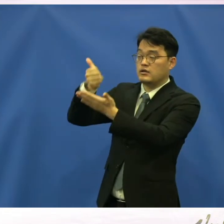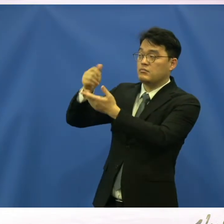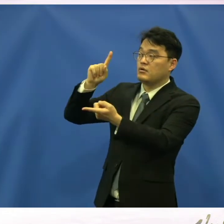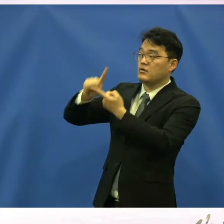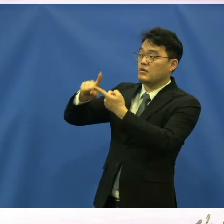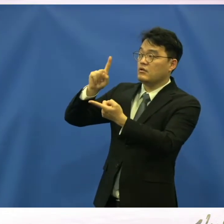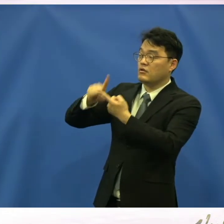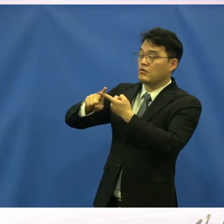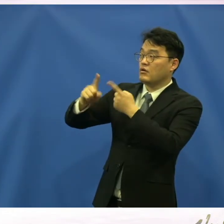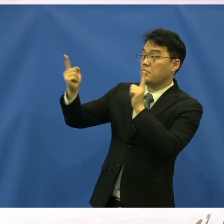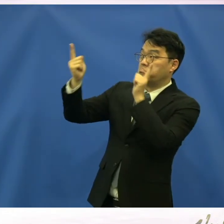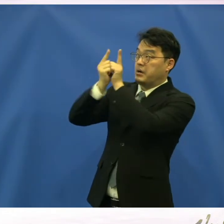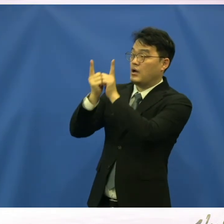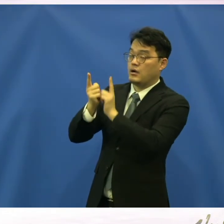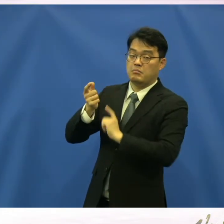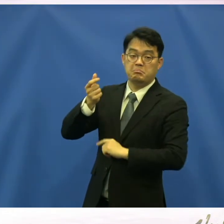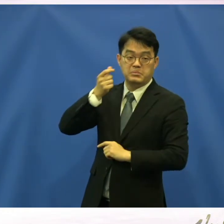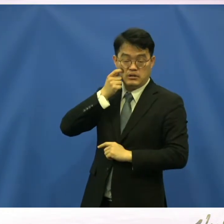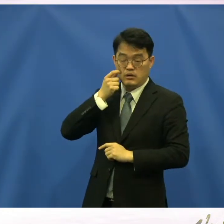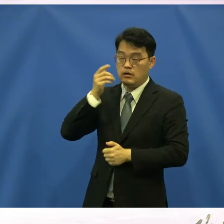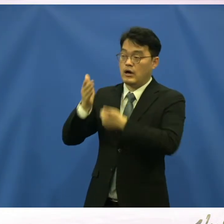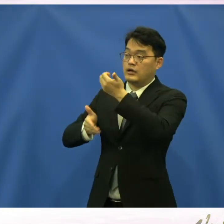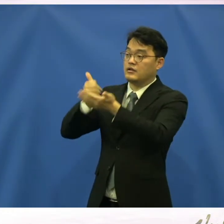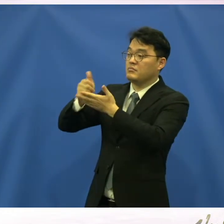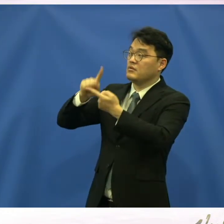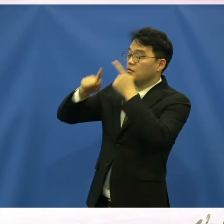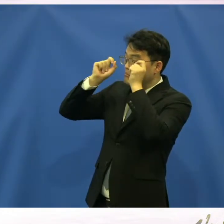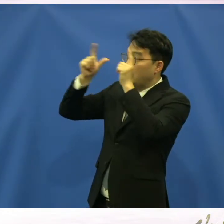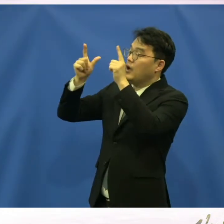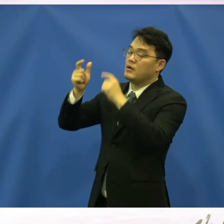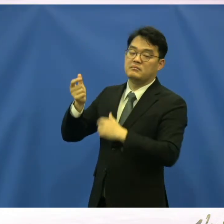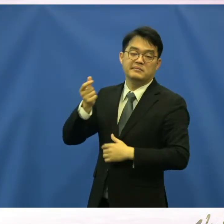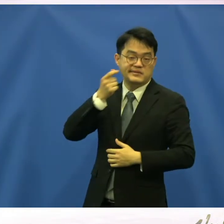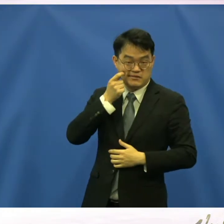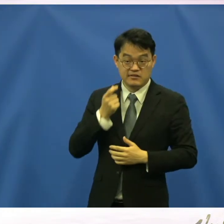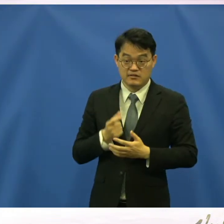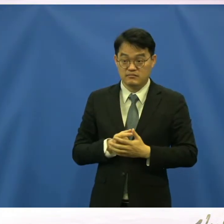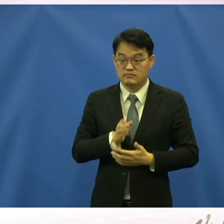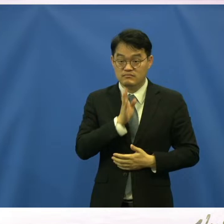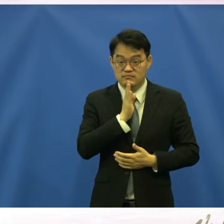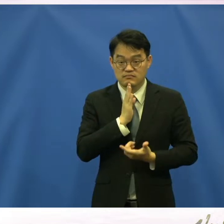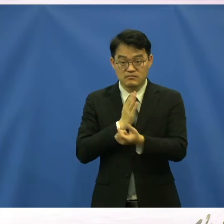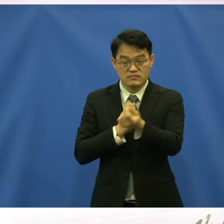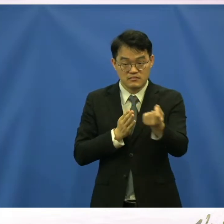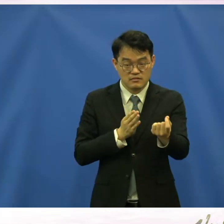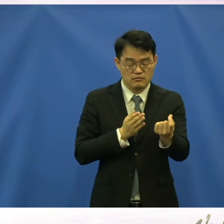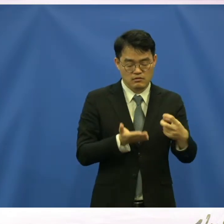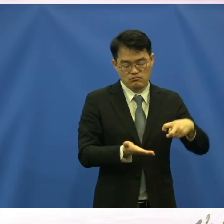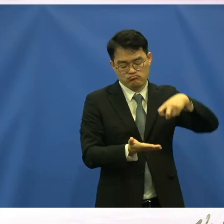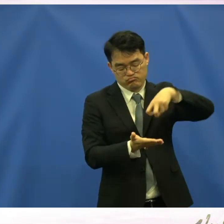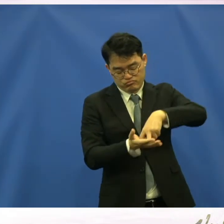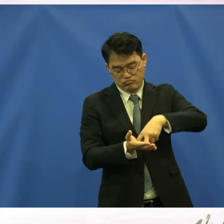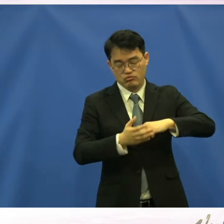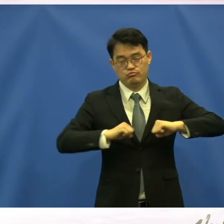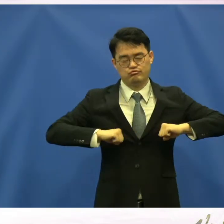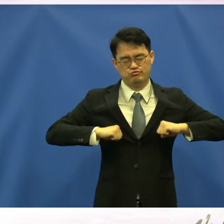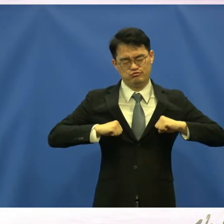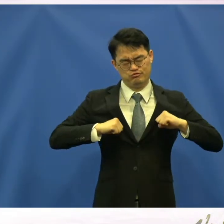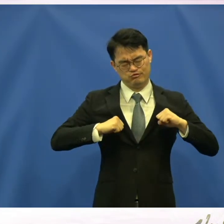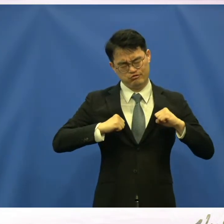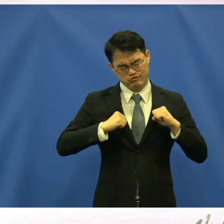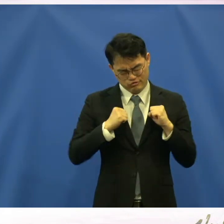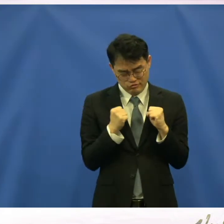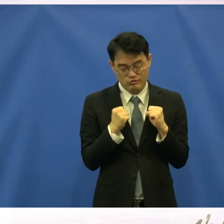우리가 주님 앞에 무릎 꿇고 또 순종하고 이렇게 말씀으로 살려고 하는 모든 것 안에는 십자가가